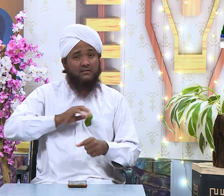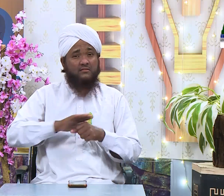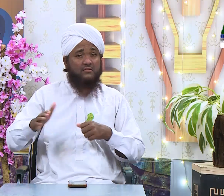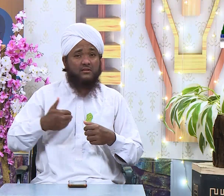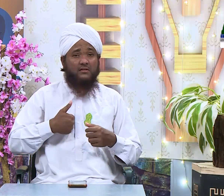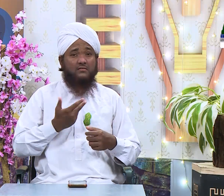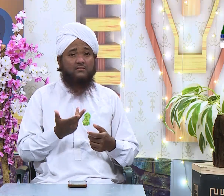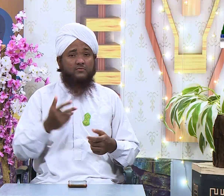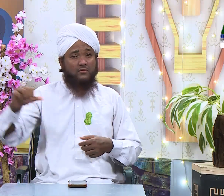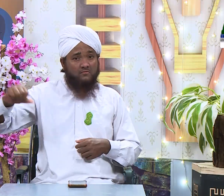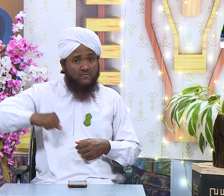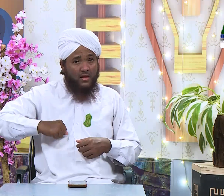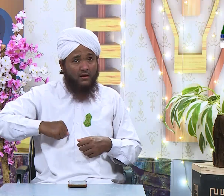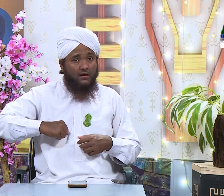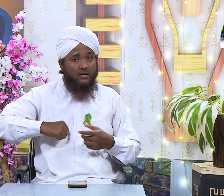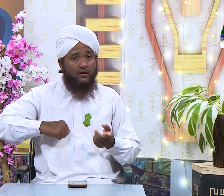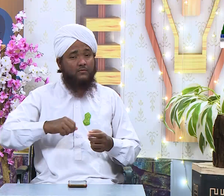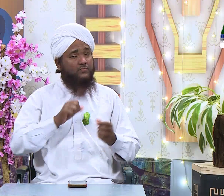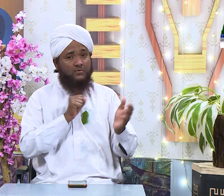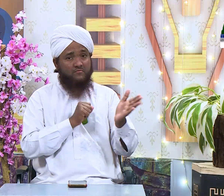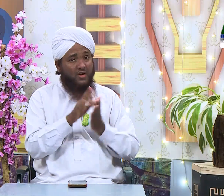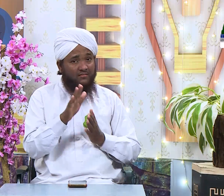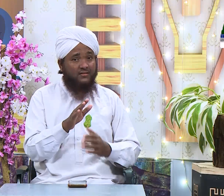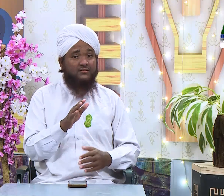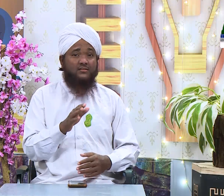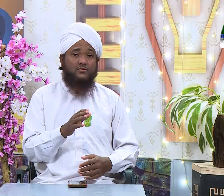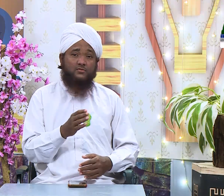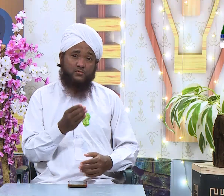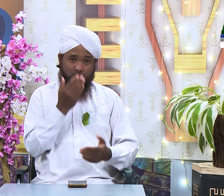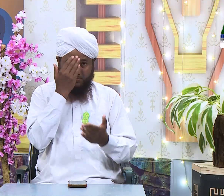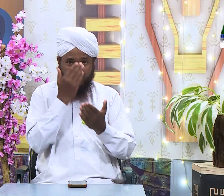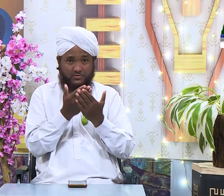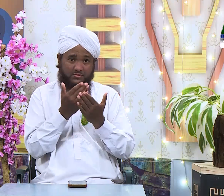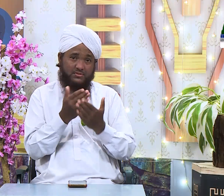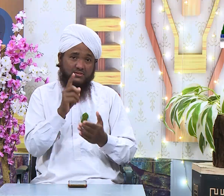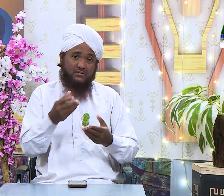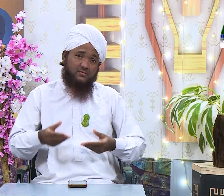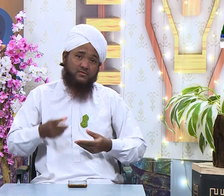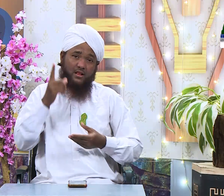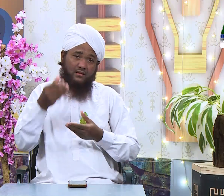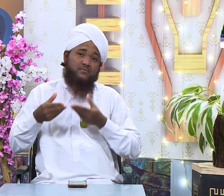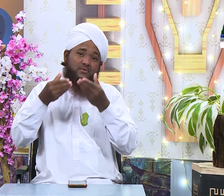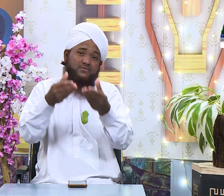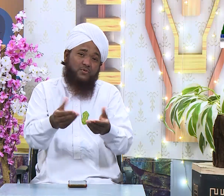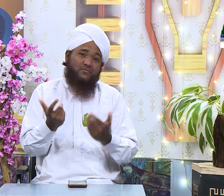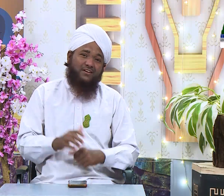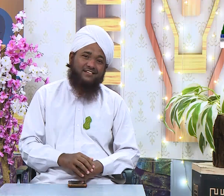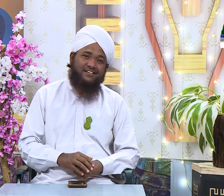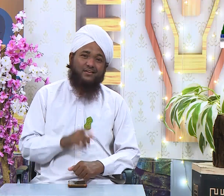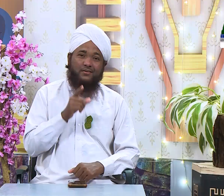گے، اور اگر آپ مجھے معاف کر دیں تو شکر گزار بندے کے لیے انعام ہوگا، اور اگر آپ چاہتے ہیں مال